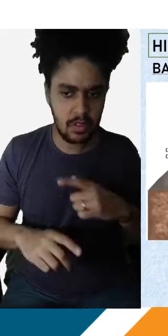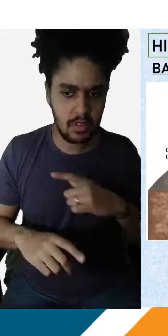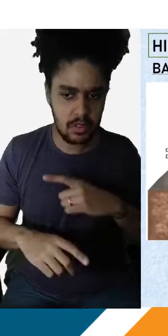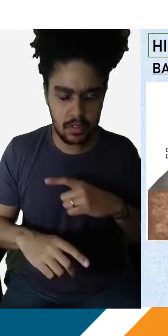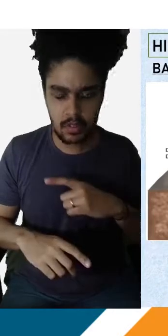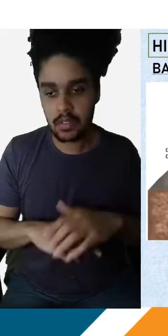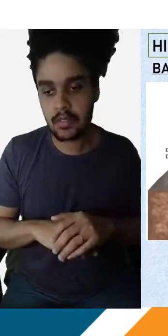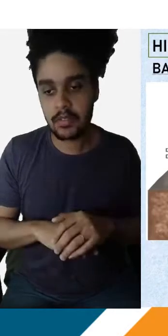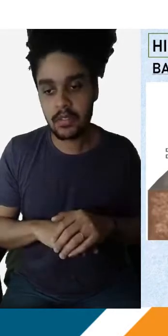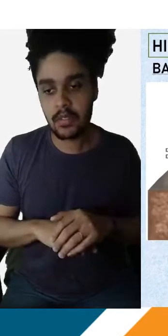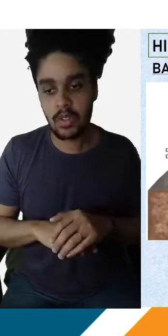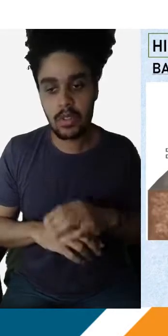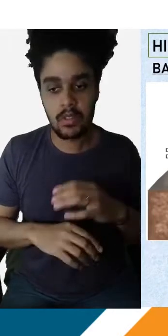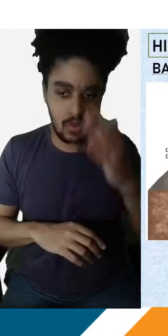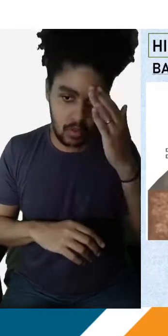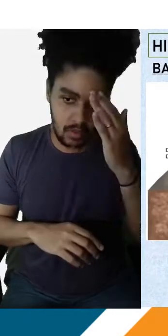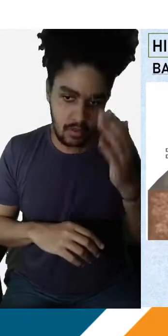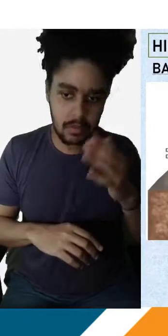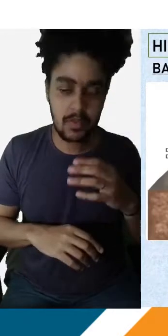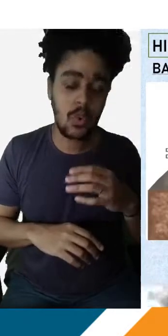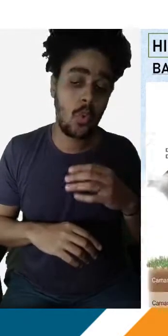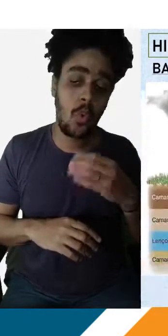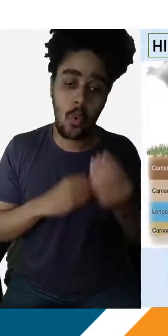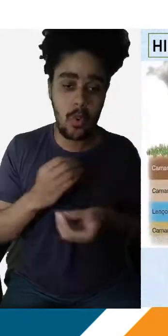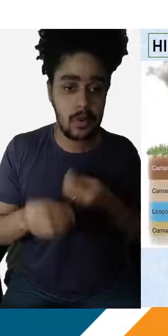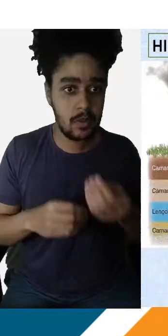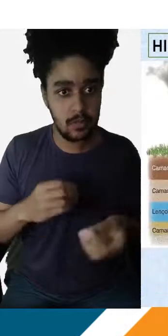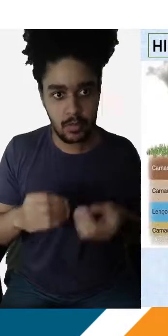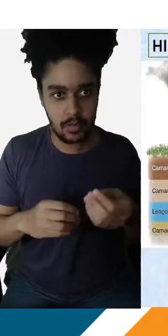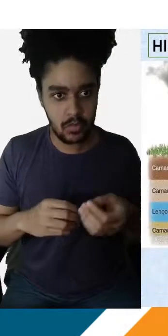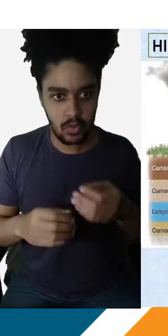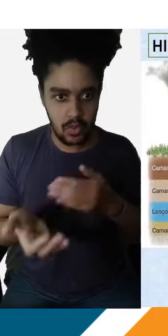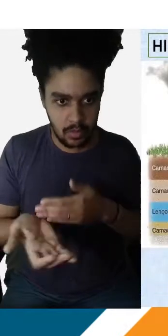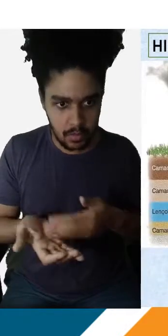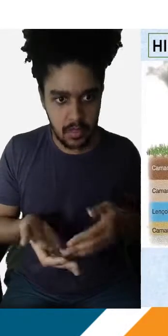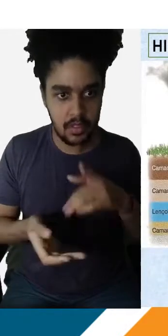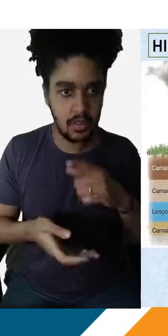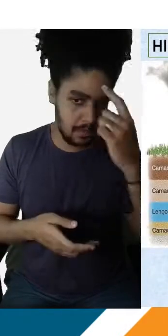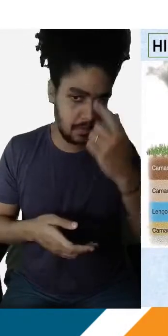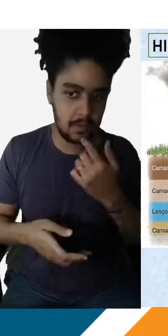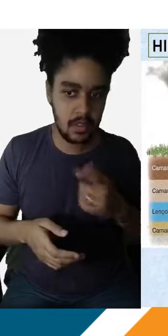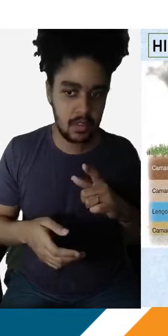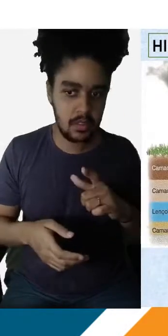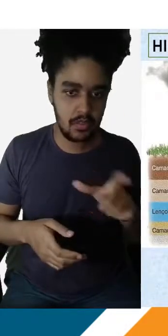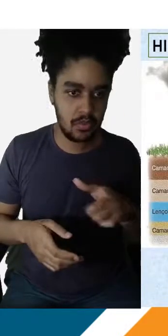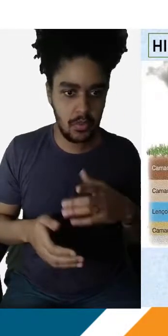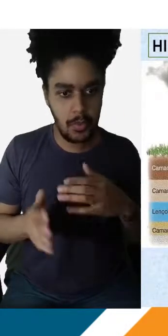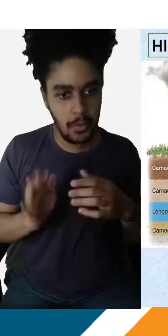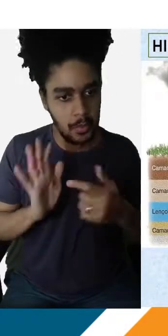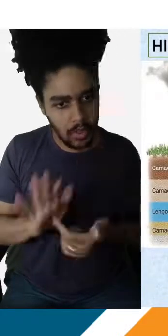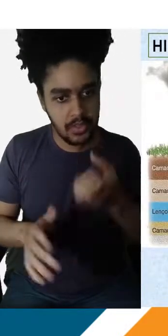curiosidade para saber como uma nascente se forma. E por isso eu trouxe uma imagem que ilustra super bem,